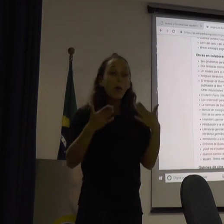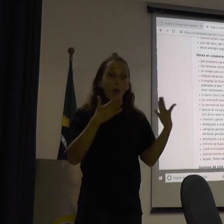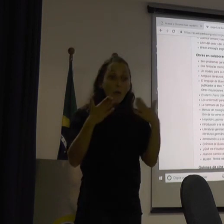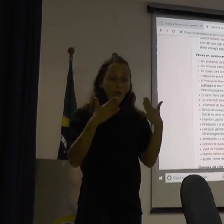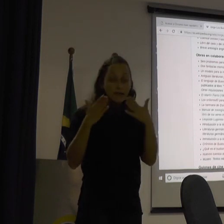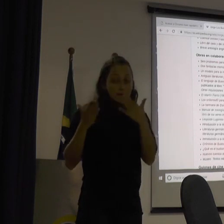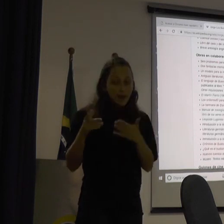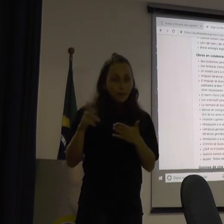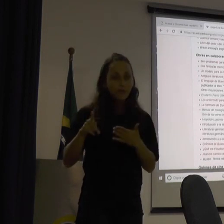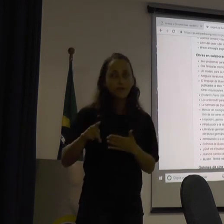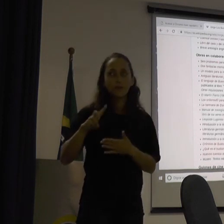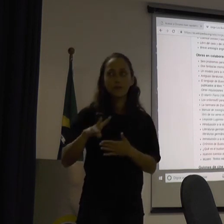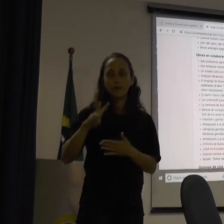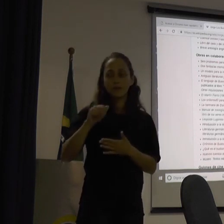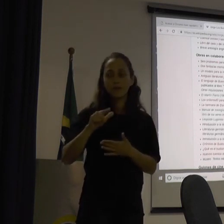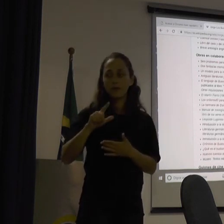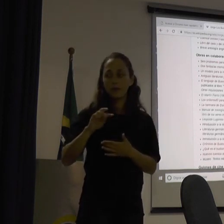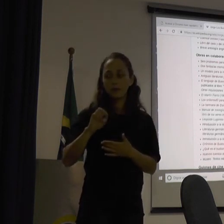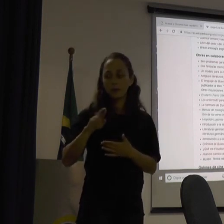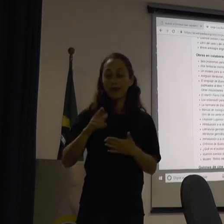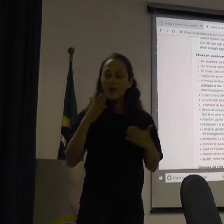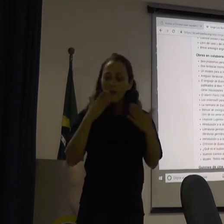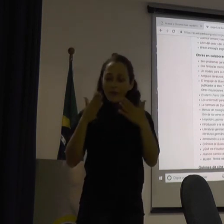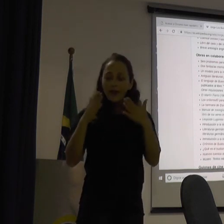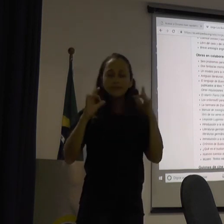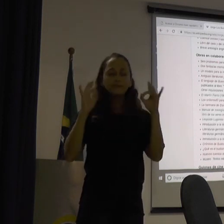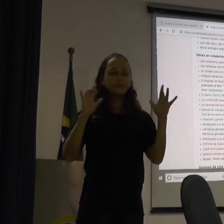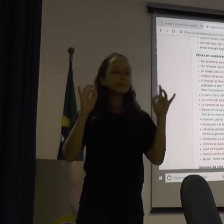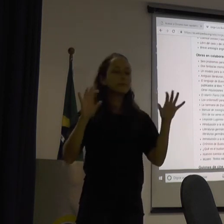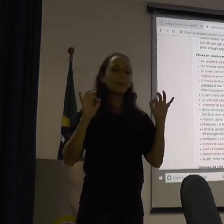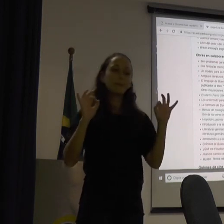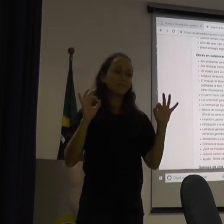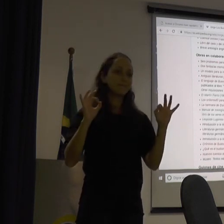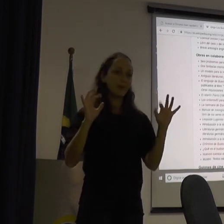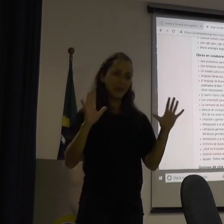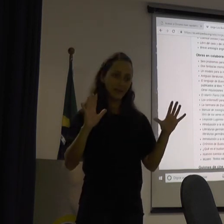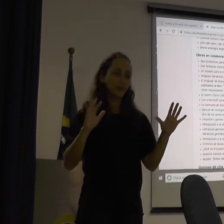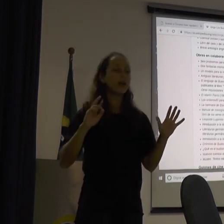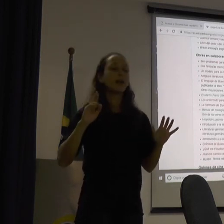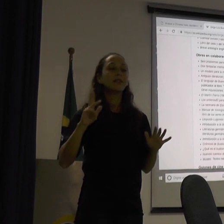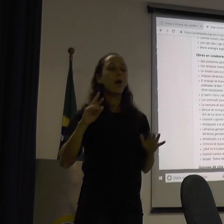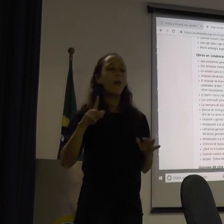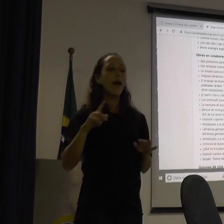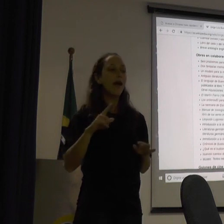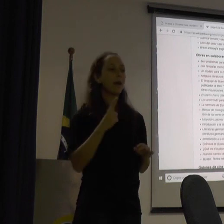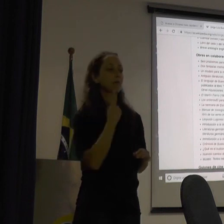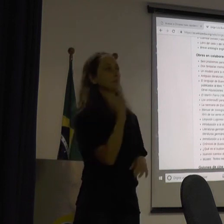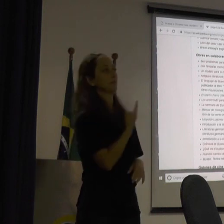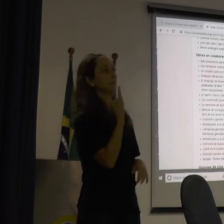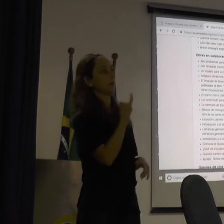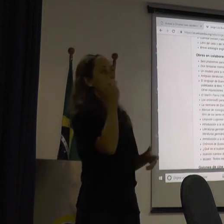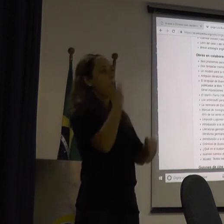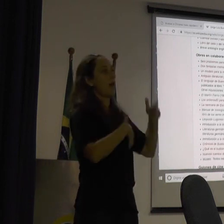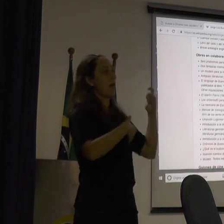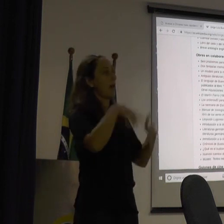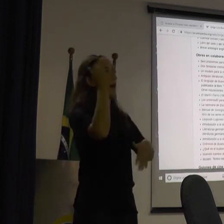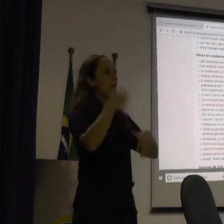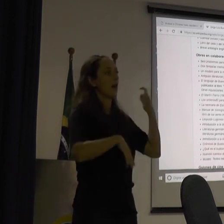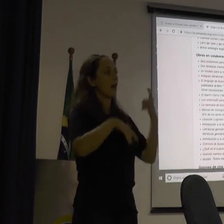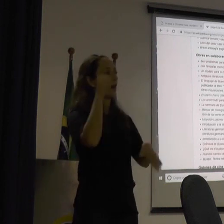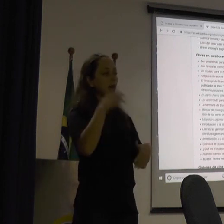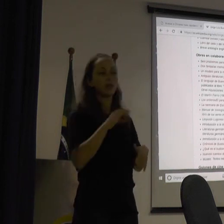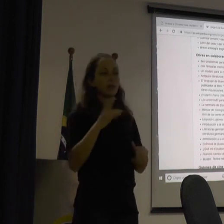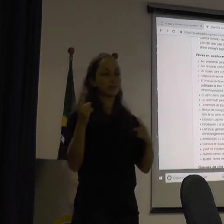privilegiados, né? E é sempre um diálogo, né? Não é um monólogo, né? Não é você ouve a pessoa que sabe. Ele